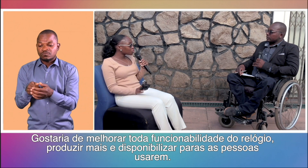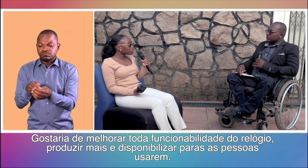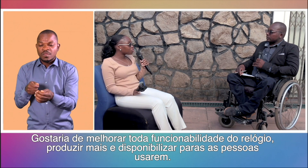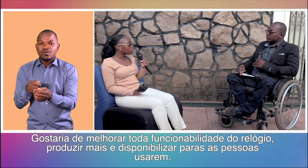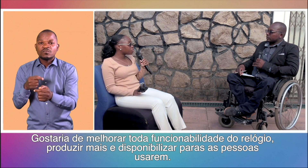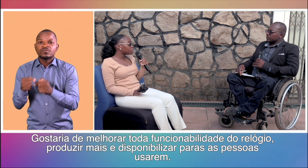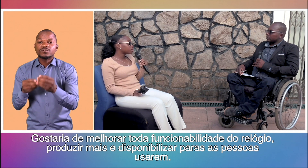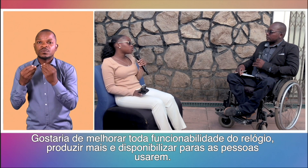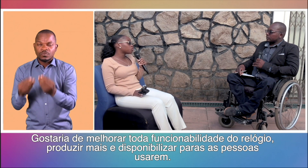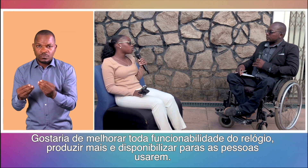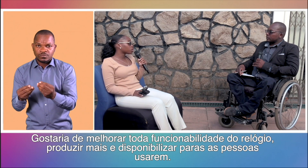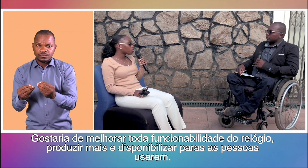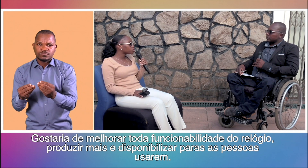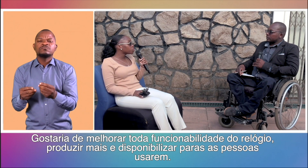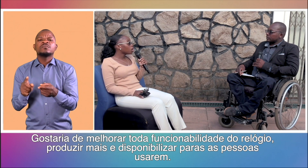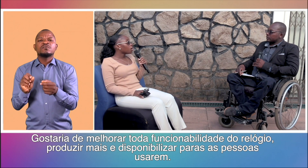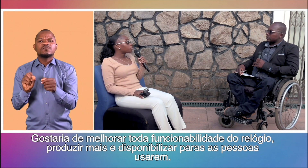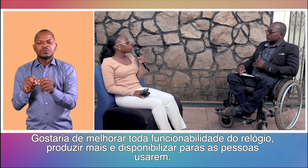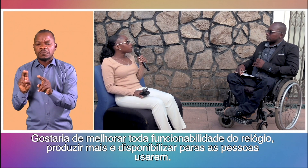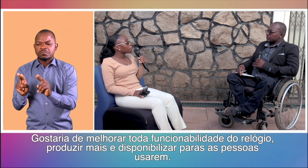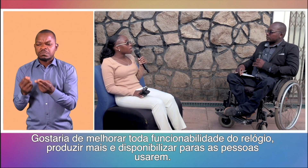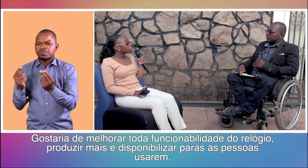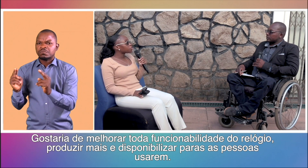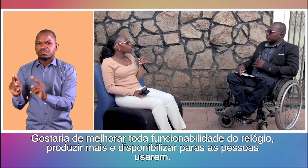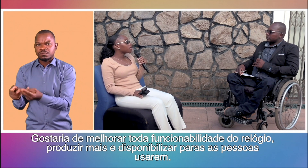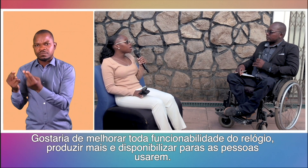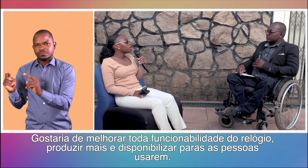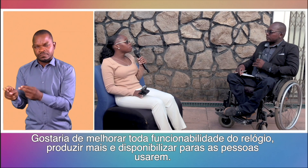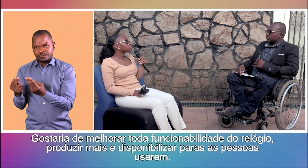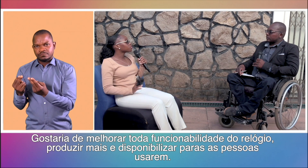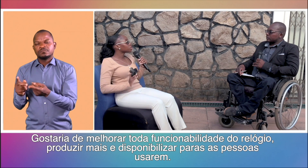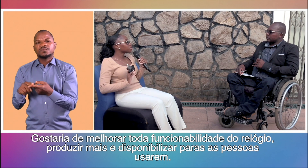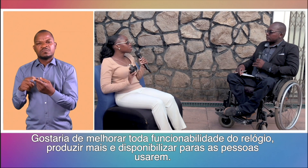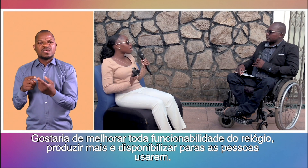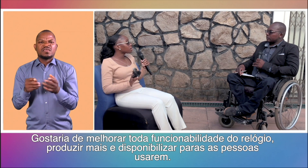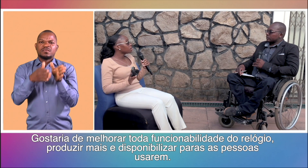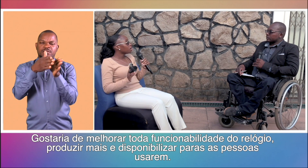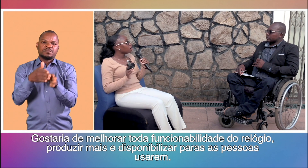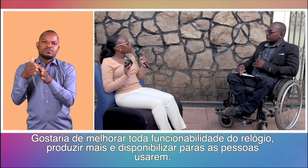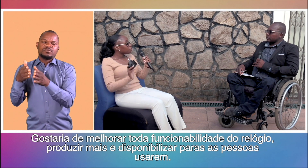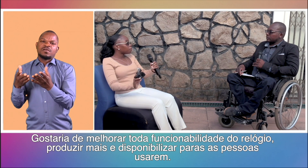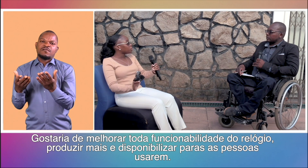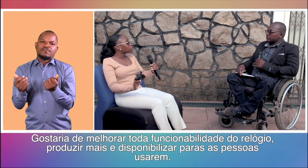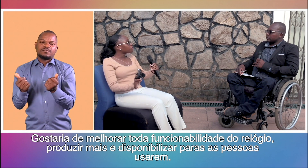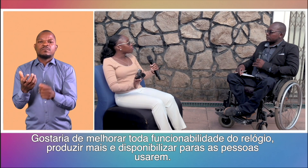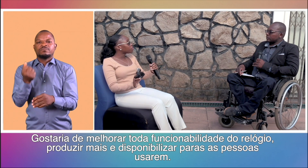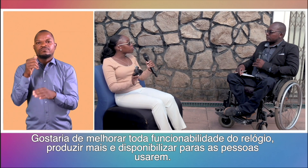toda a funcionalidade do relógio, produzir mais e estar disponível para as